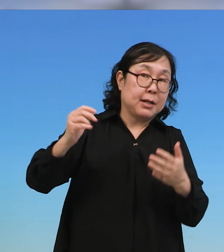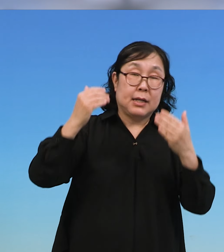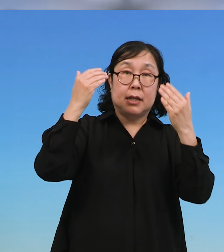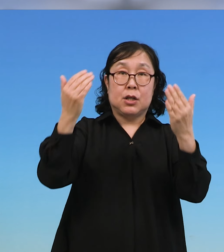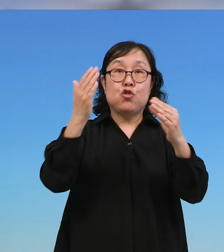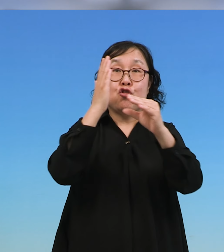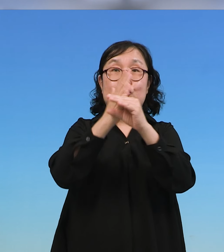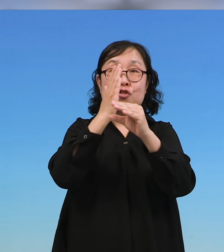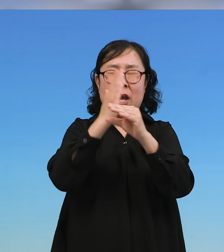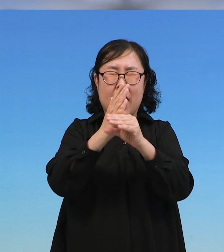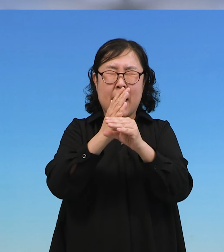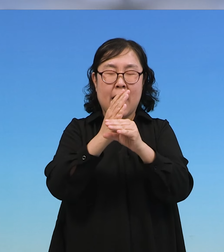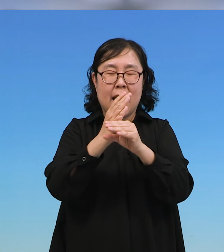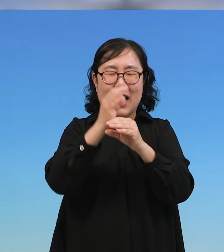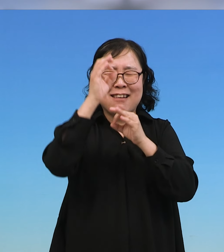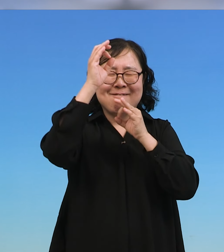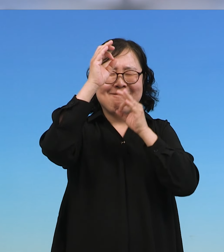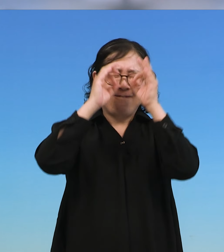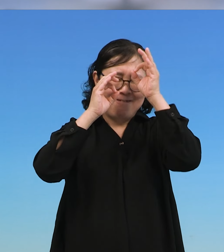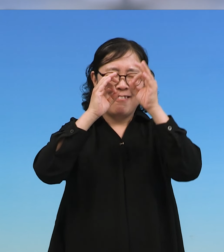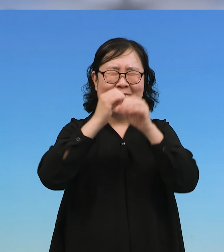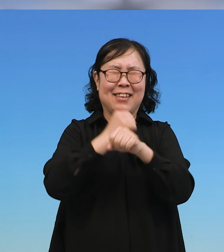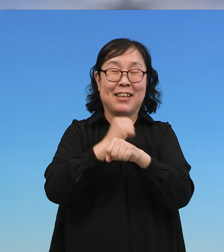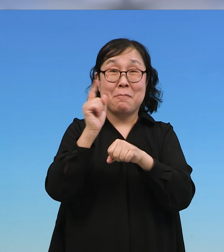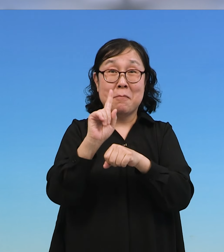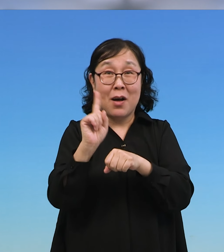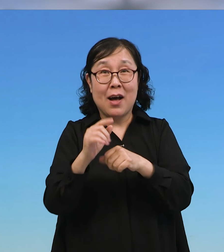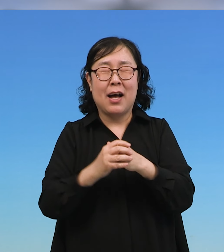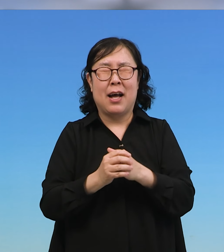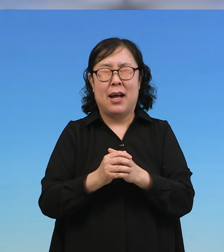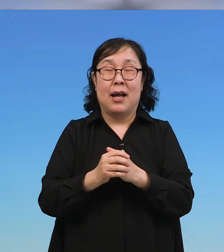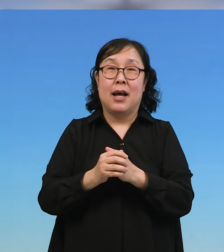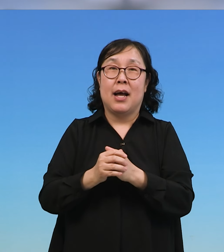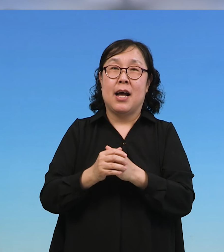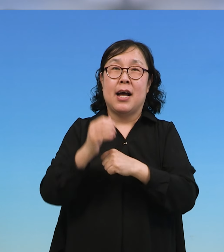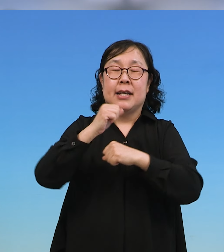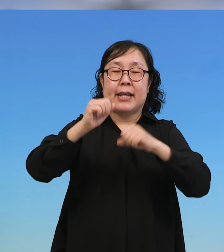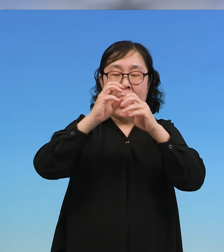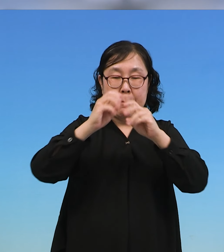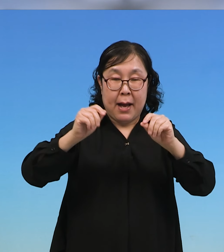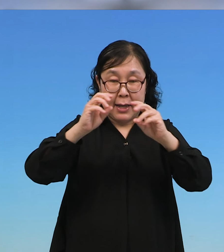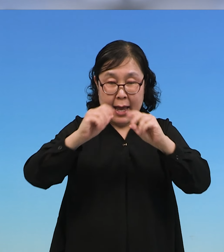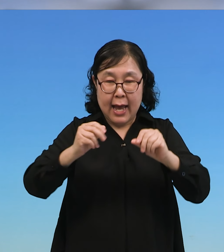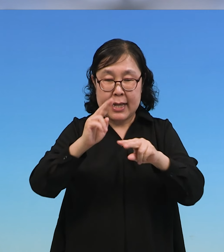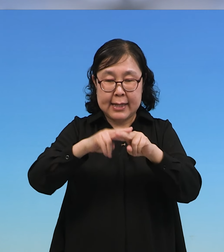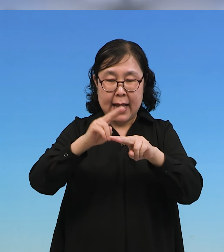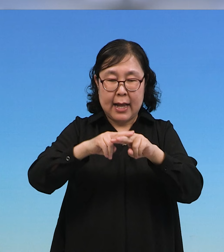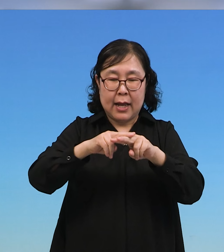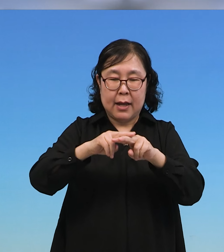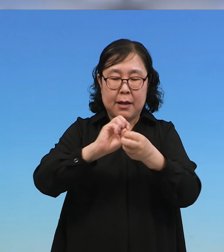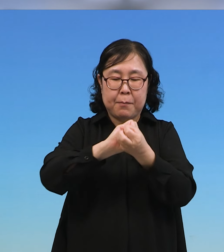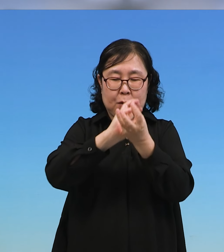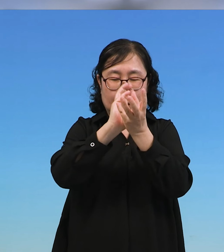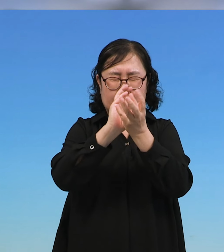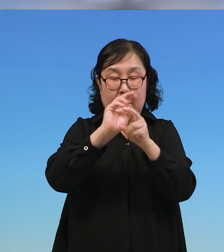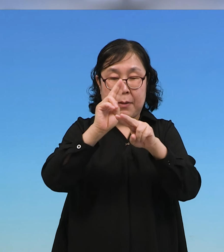선곡했는데요. 이 목사님이 이제 실수를 한 거예요. 이 찬양 이렇게 불렀답니다. 사막에